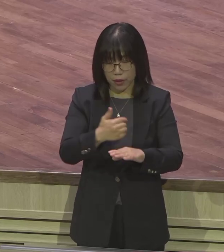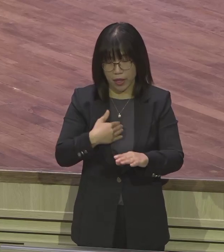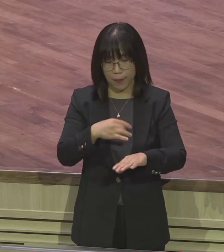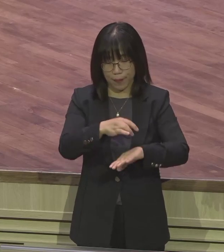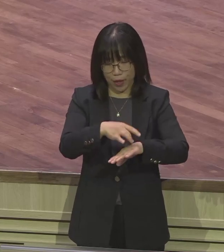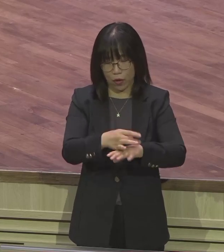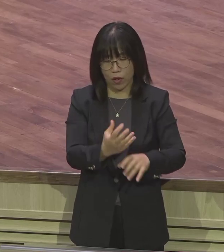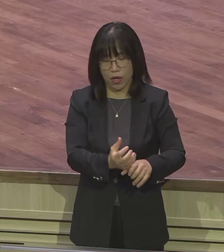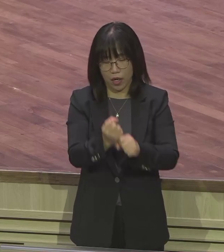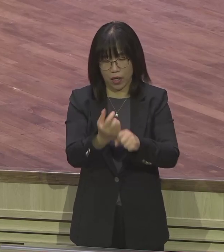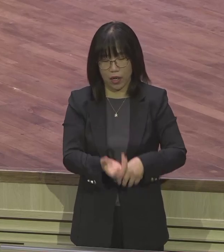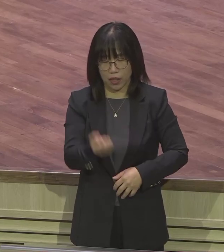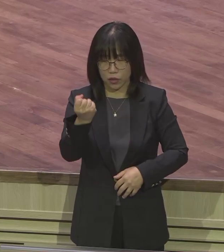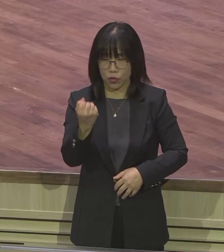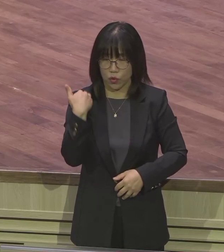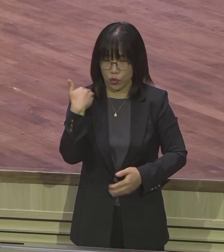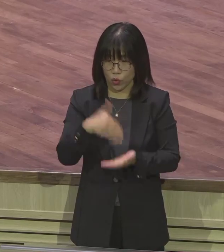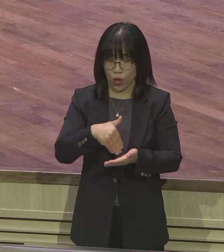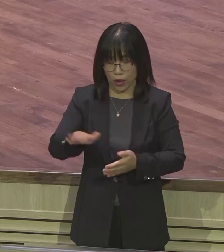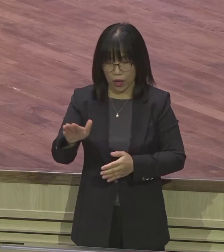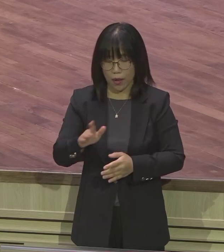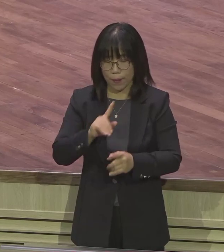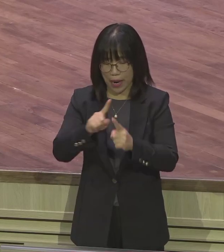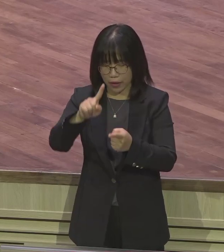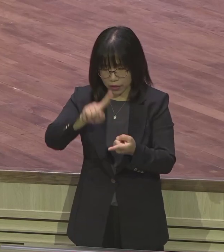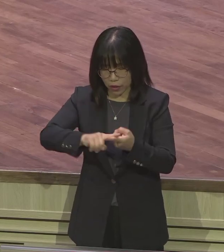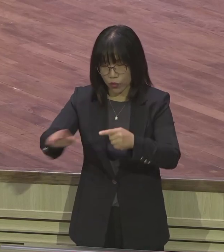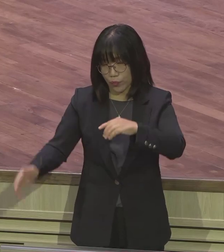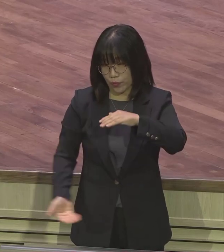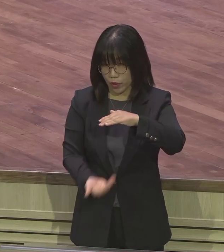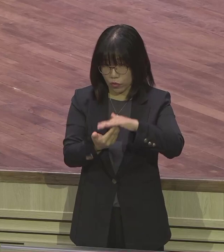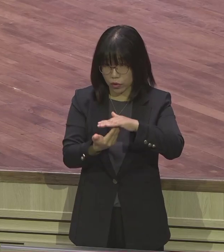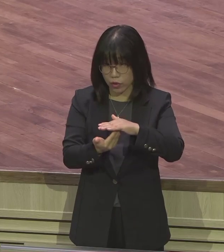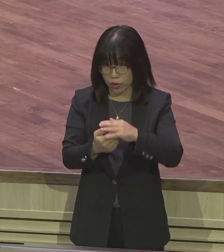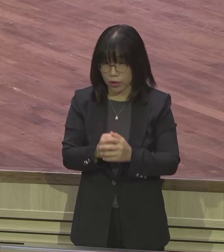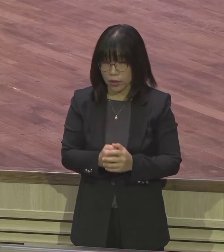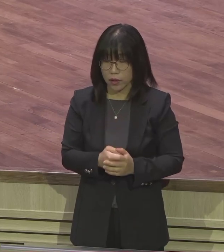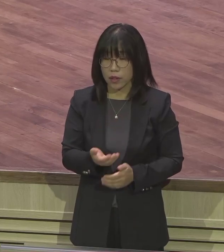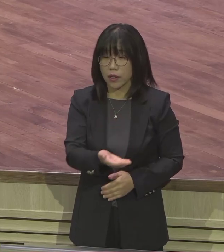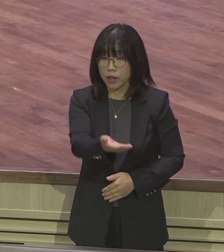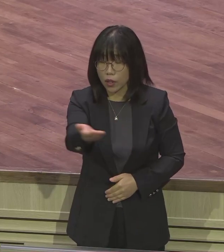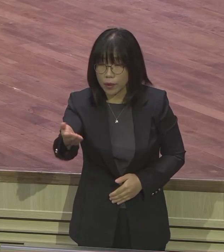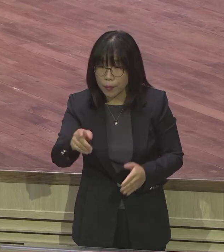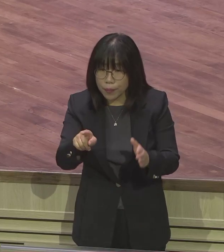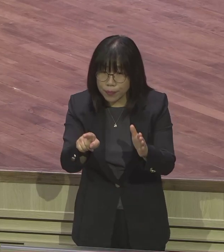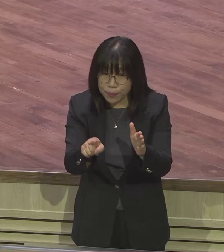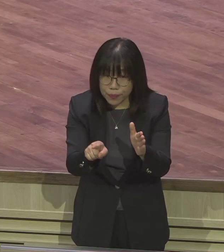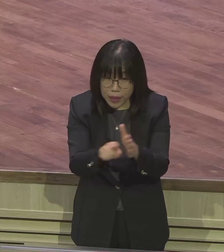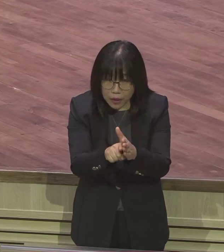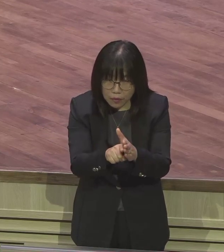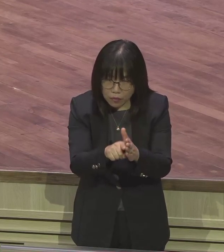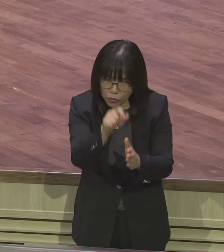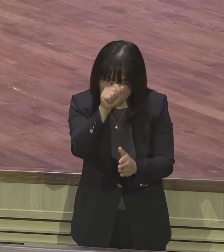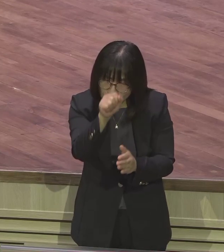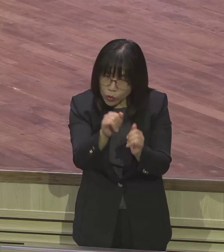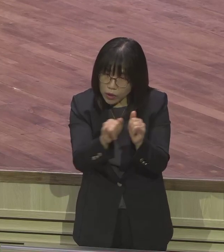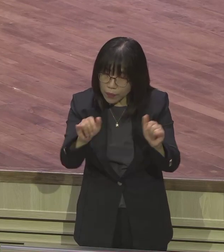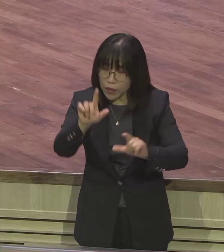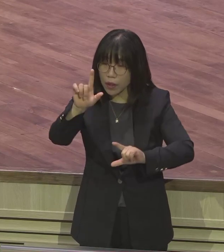거예요. 성도 여러분, 믿음의 인물들의 삶을 보면요, 한마디로